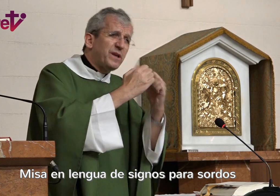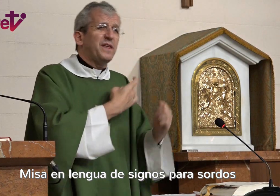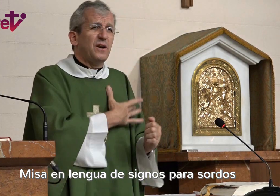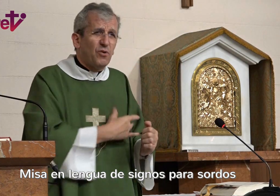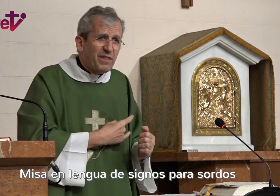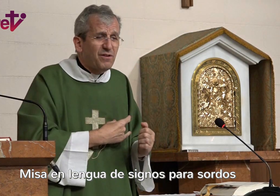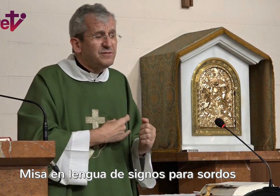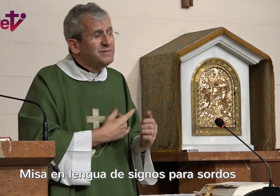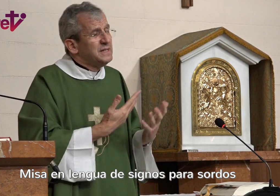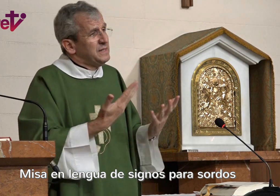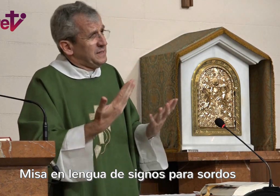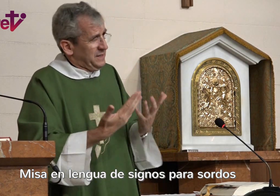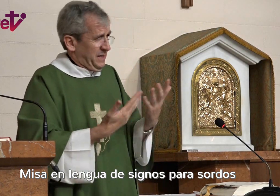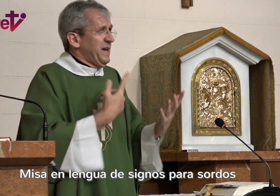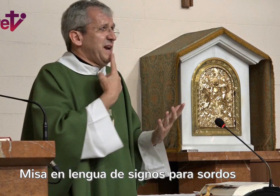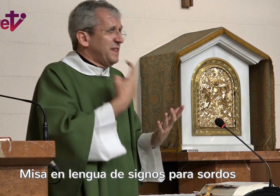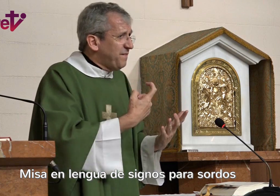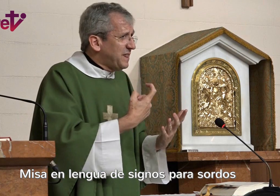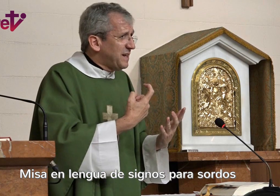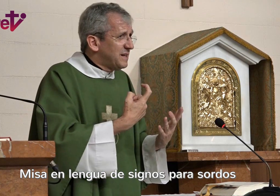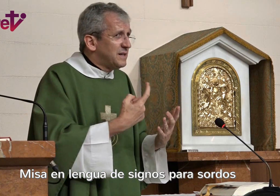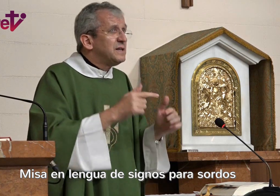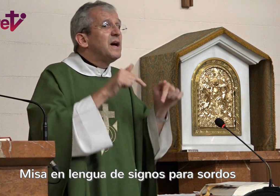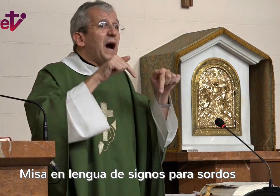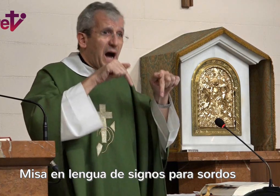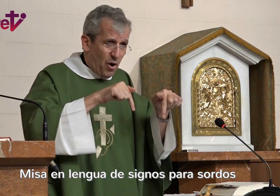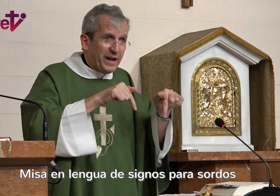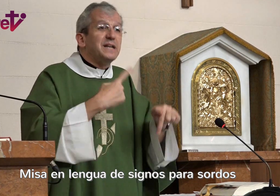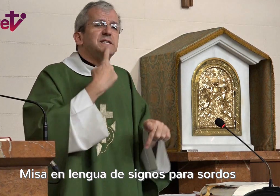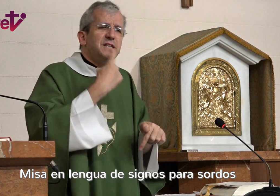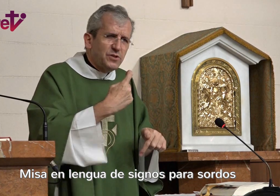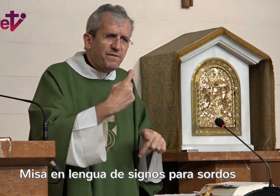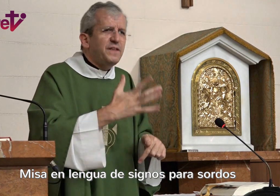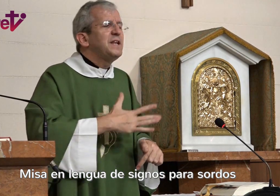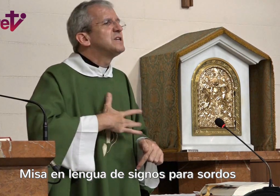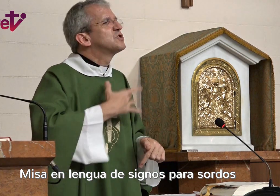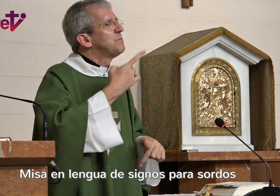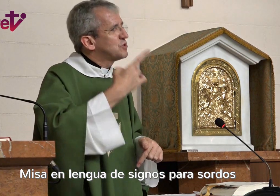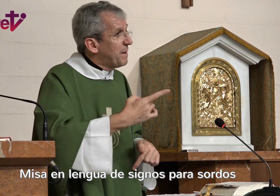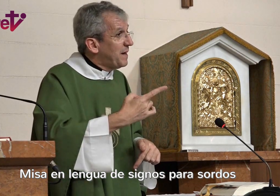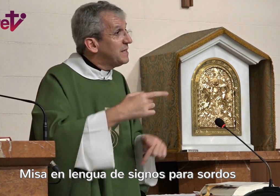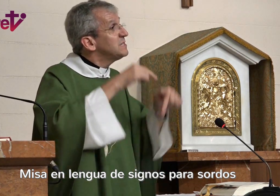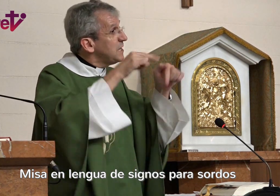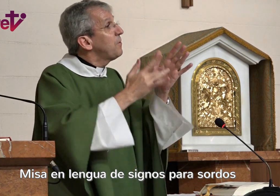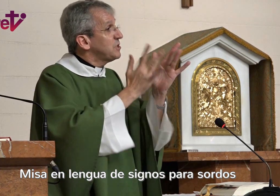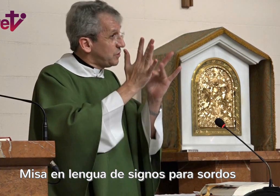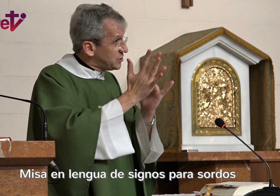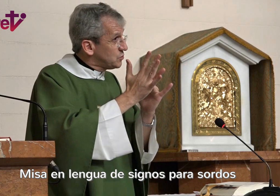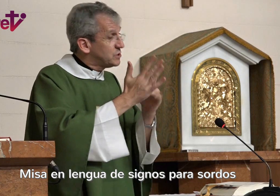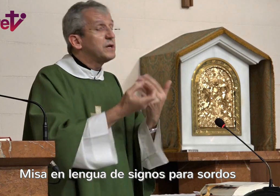la dureza del corazón era difícil ahora siendo difícil somos capaces y por eso Jesús